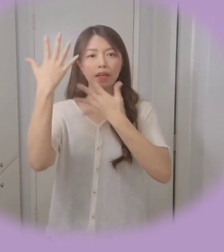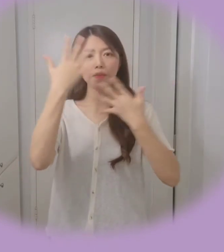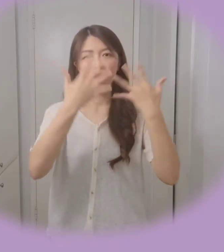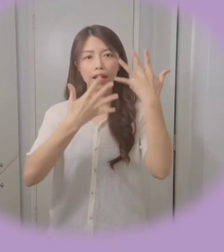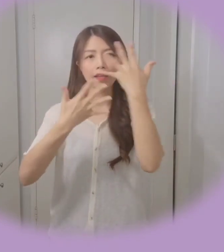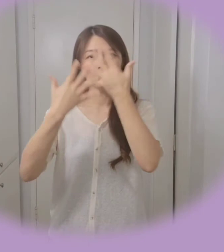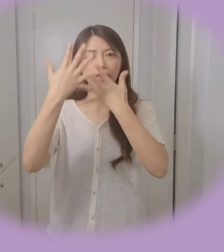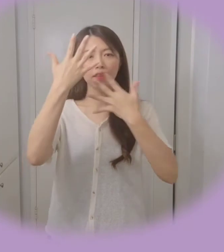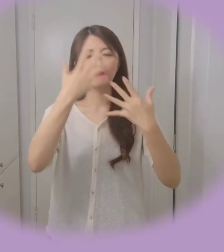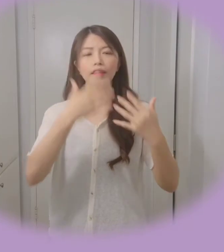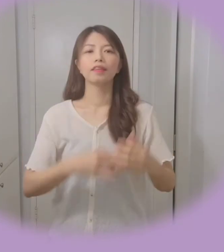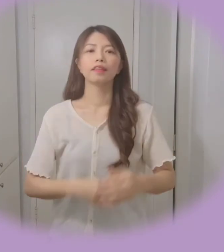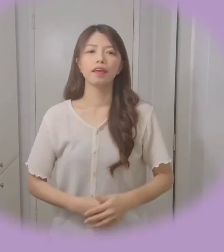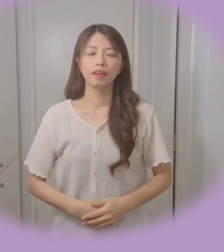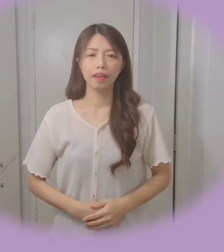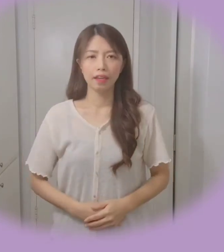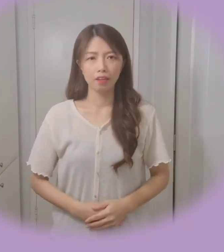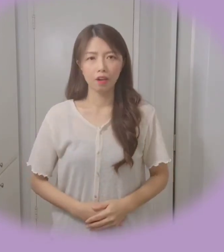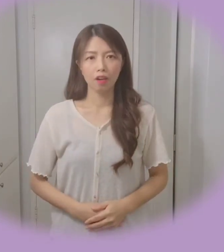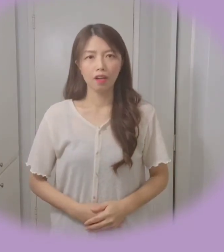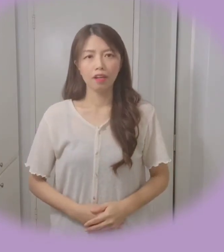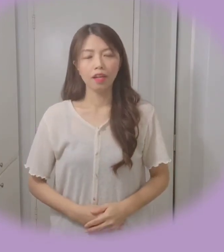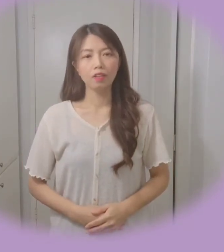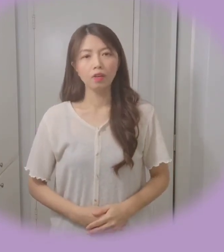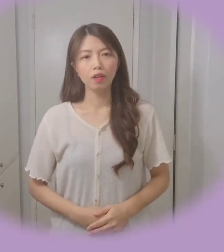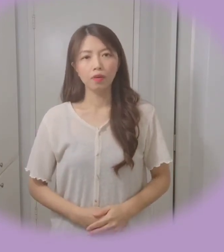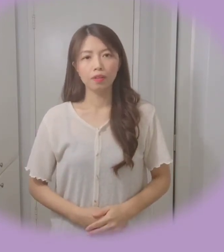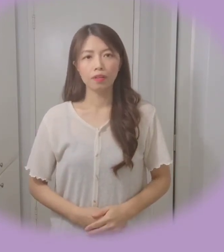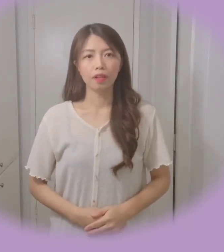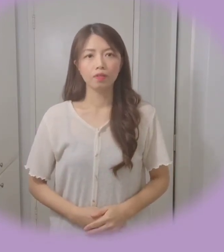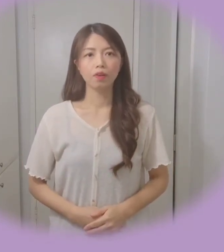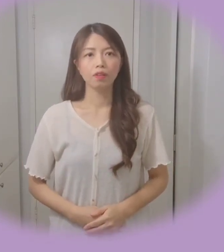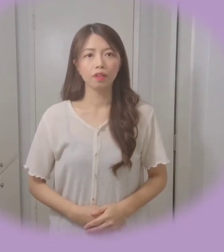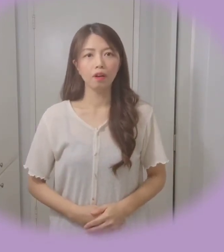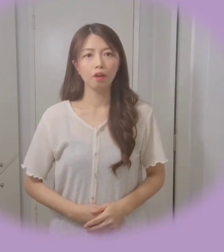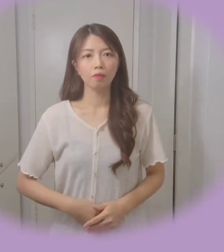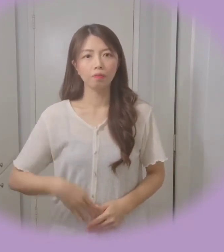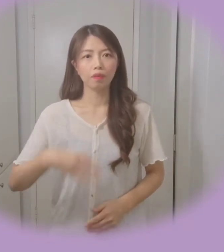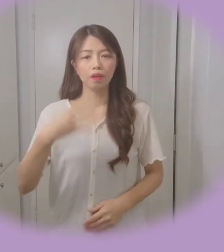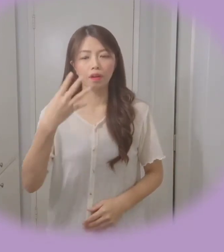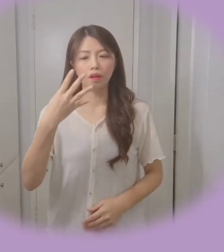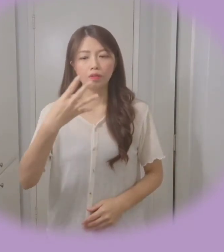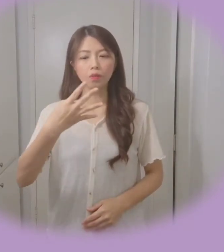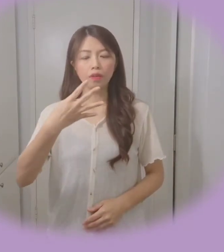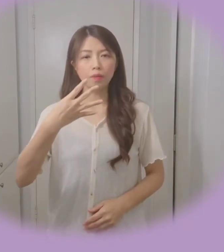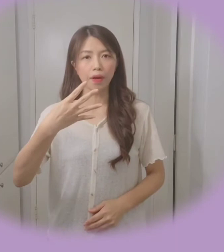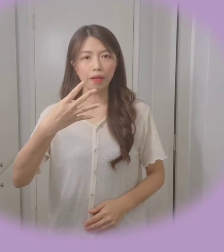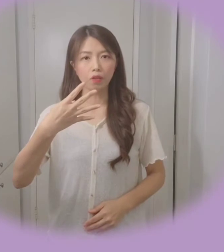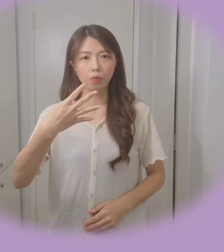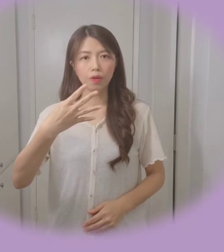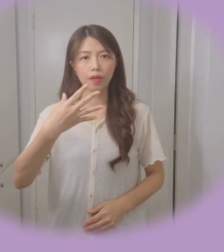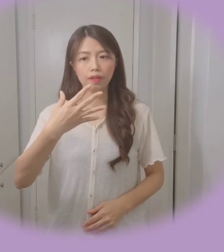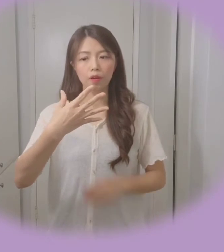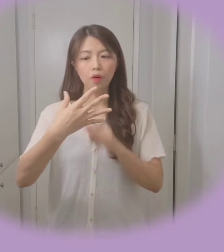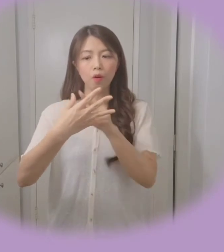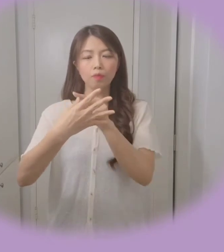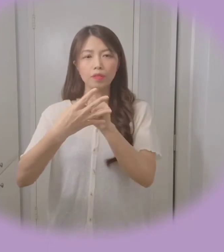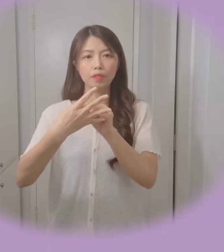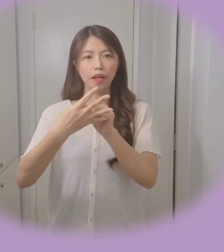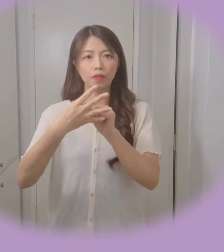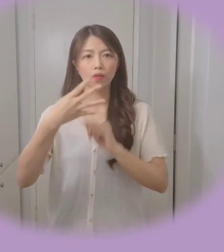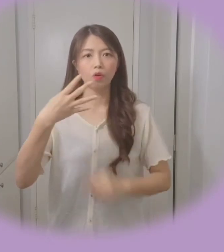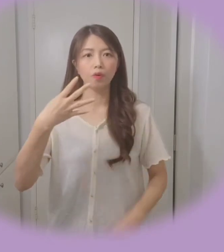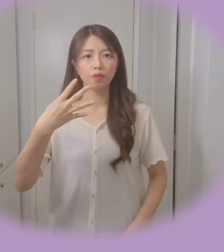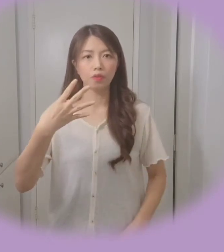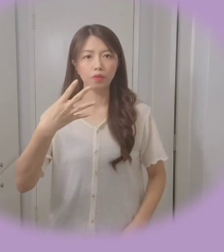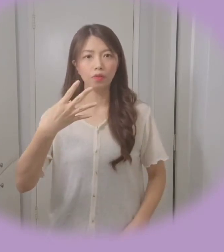되는데요. 희미한 계절. 계절이라고 하는 뜻의 수어는요. 손등이 바깥으로 보이게 해서